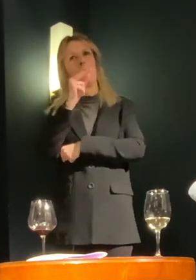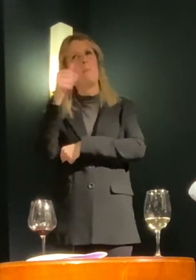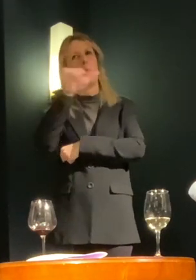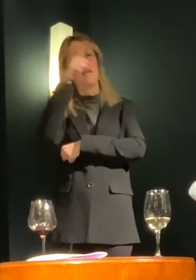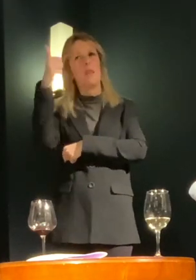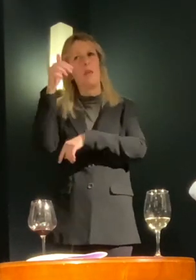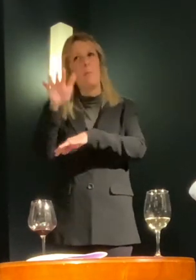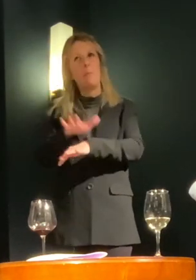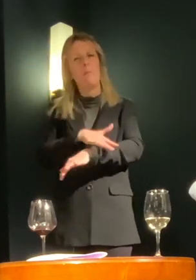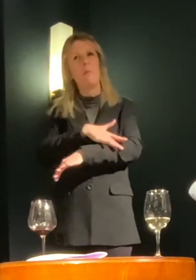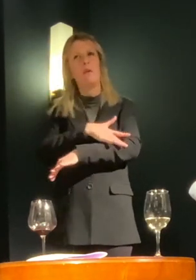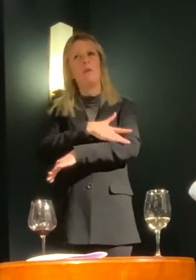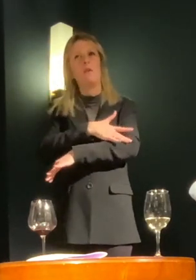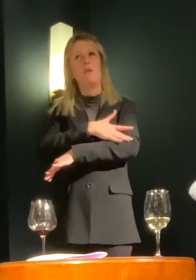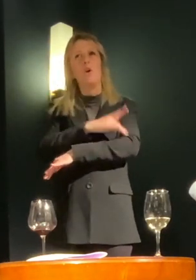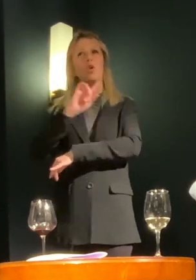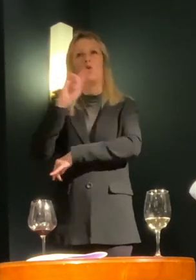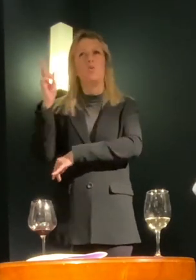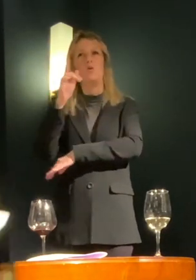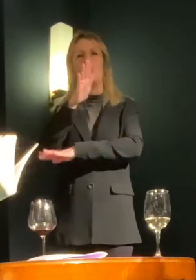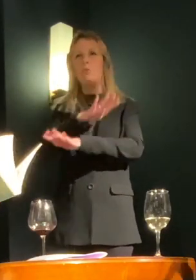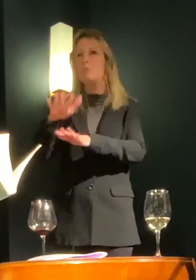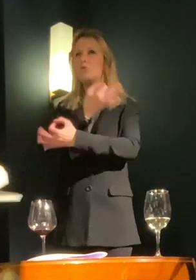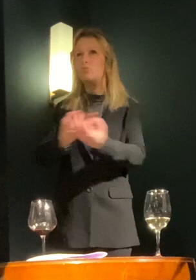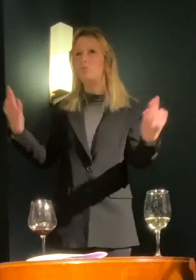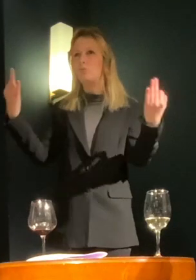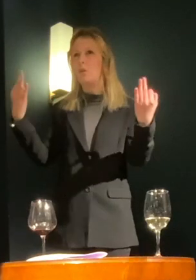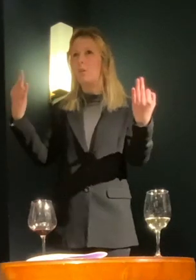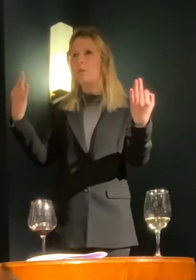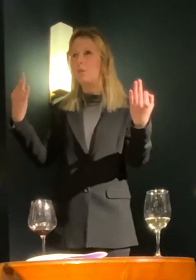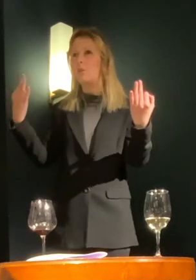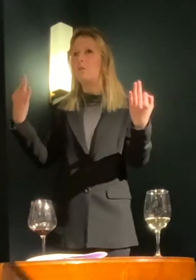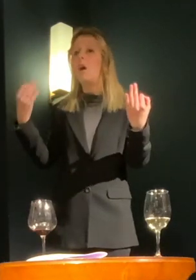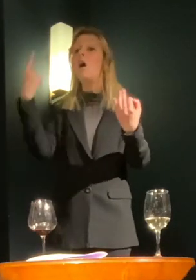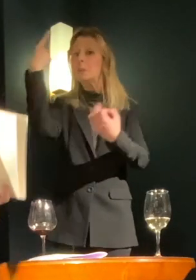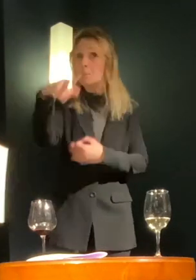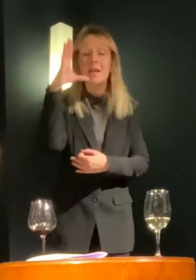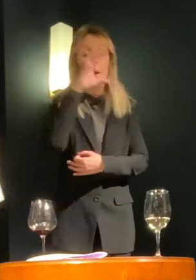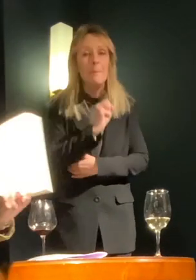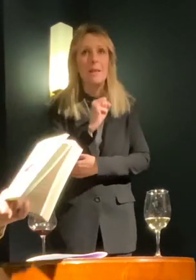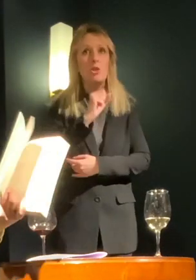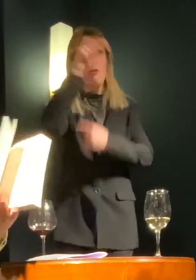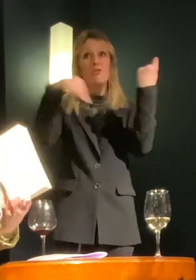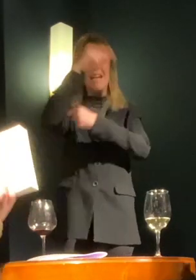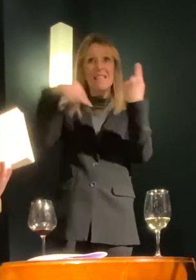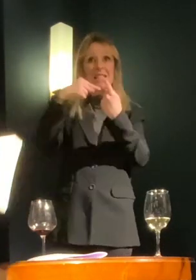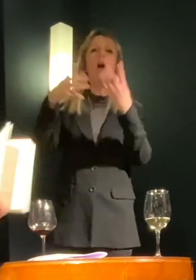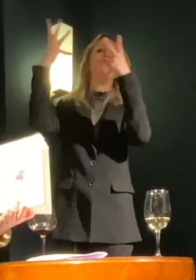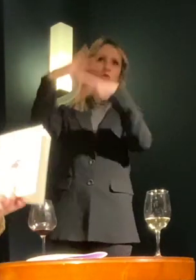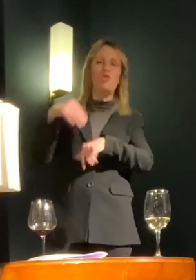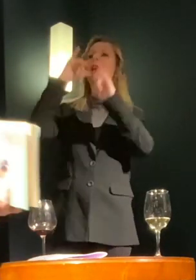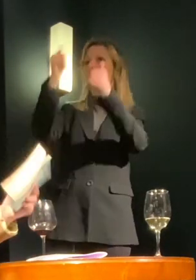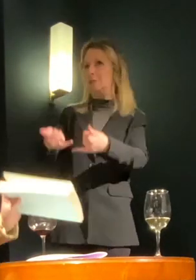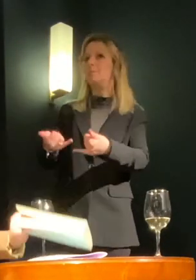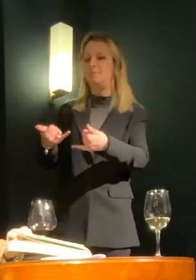che era davvero tutto dove avrebbe dovuto essere. Capito? I libri funzionano. Frenesia per me è sì, diciamo che la prima e